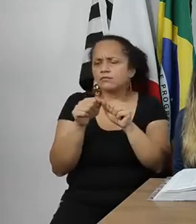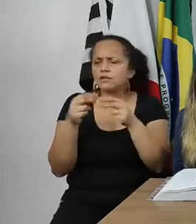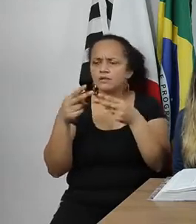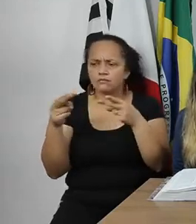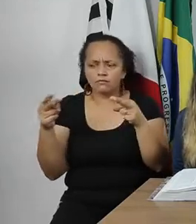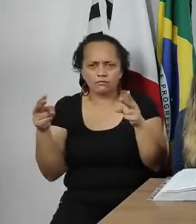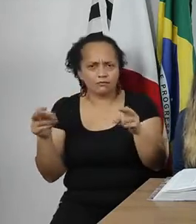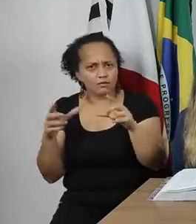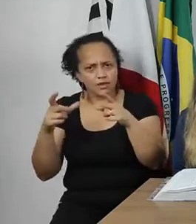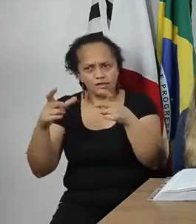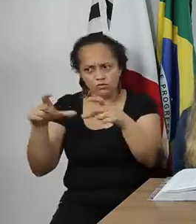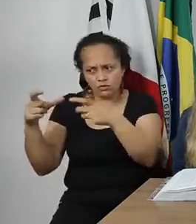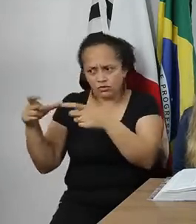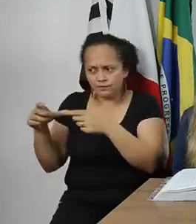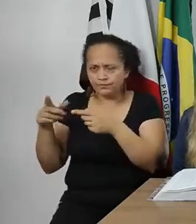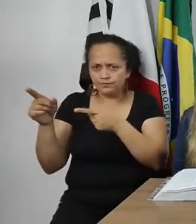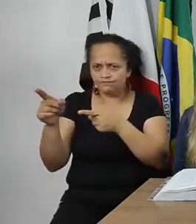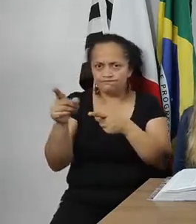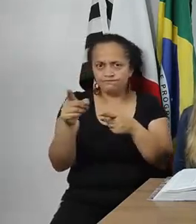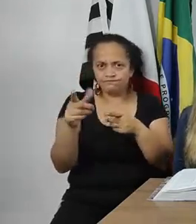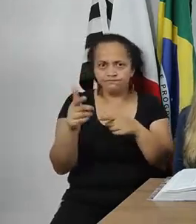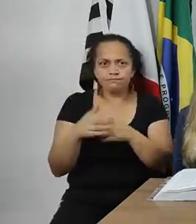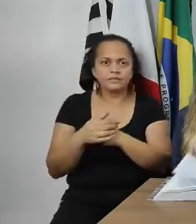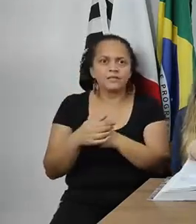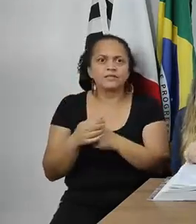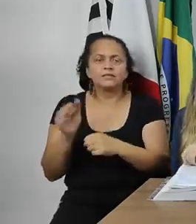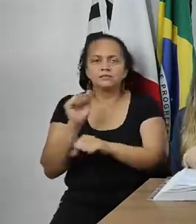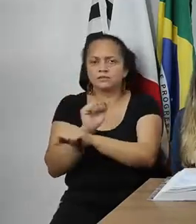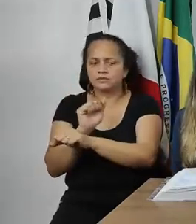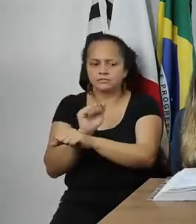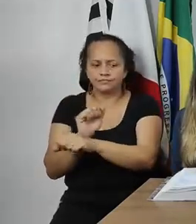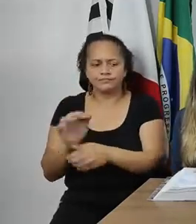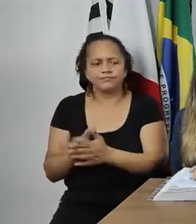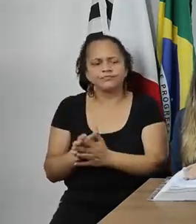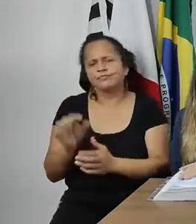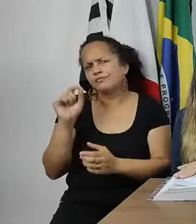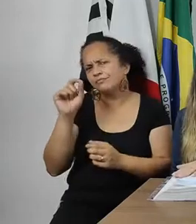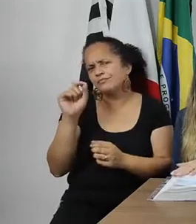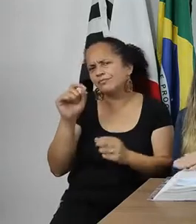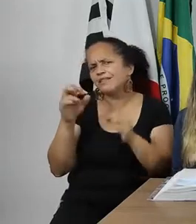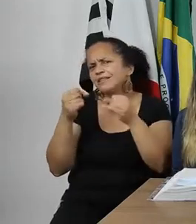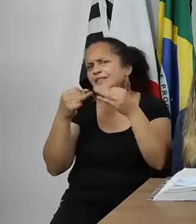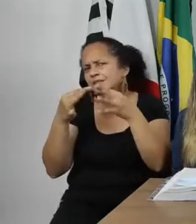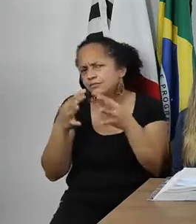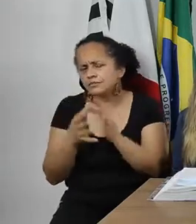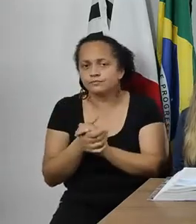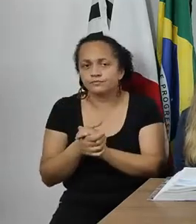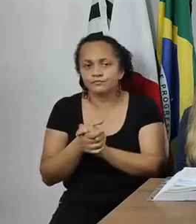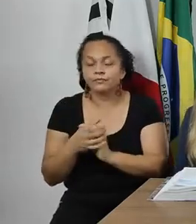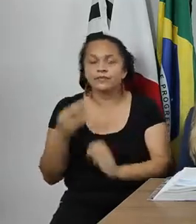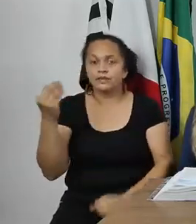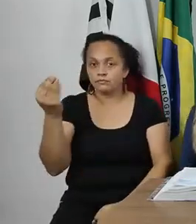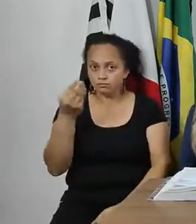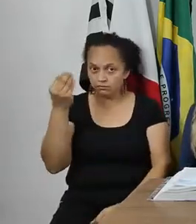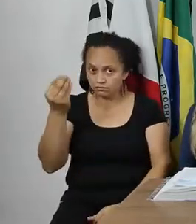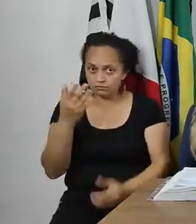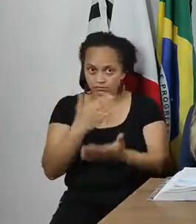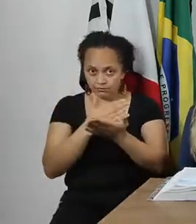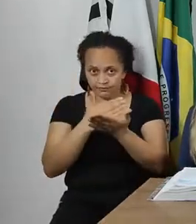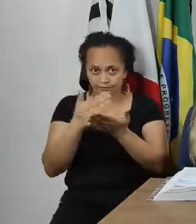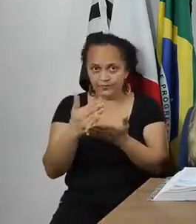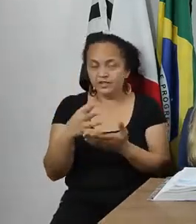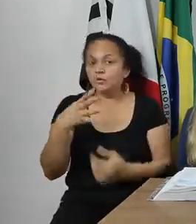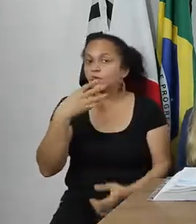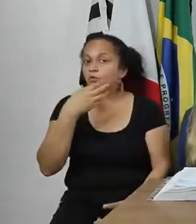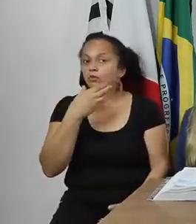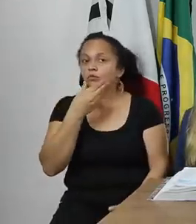Isso lá em 2 Crônicas 32 diz. O que eu quero dizer com isso? Quando iniciou esse